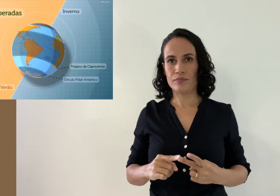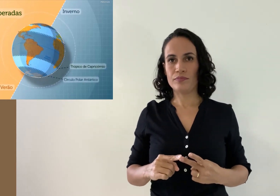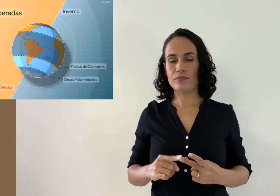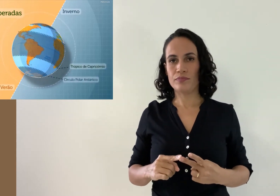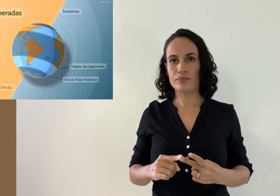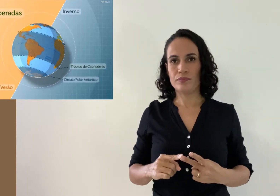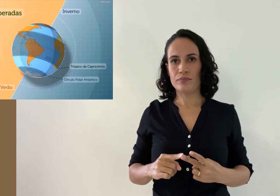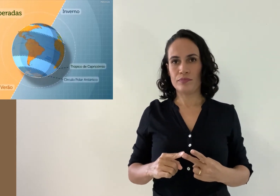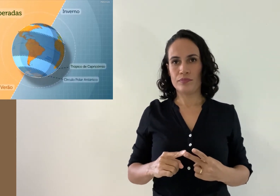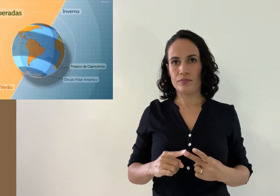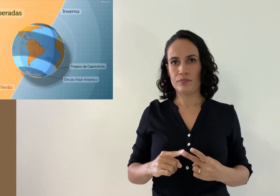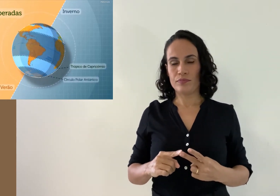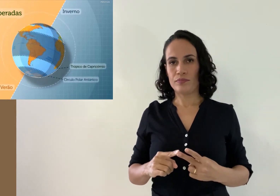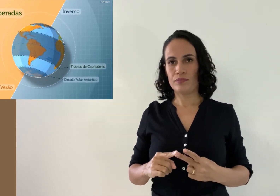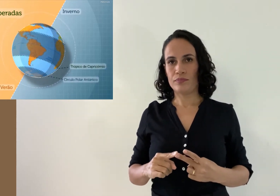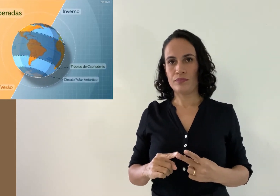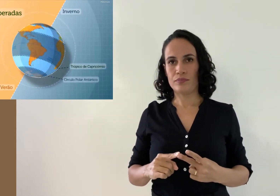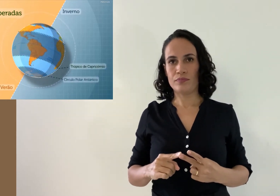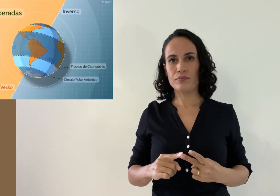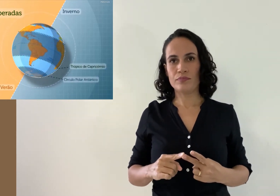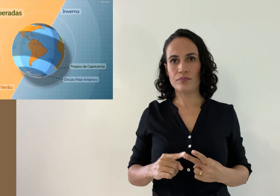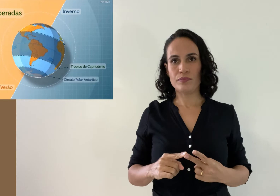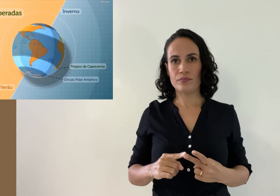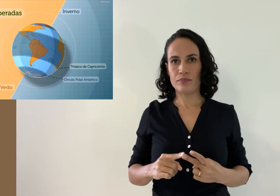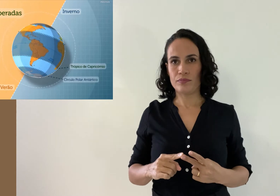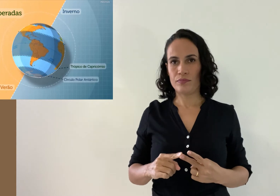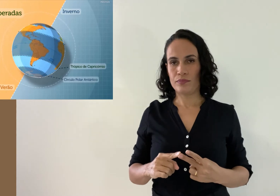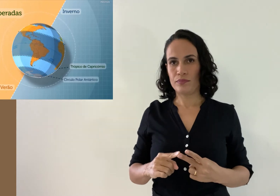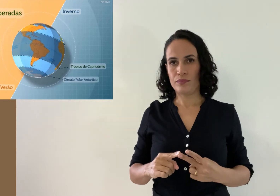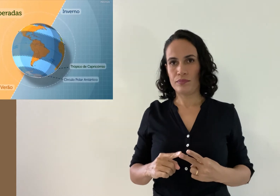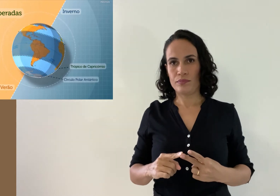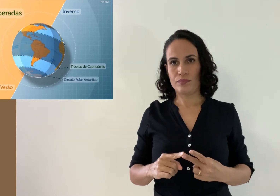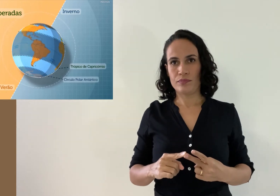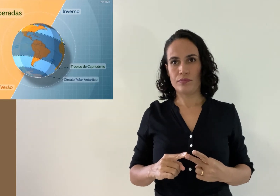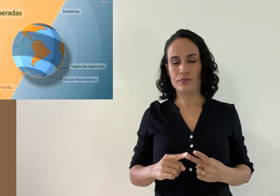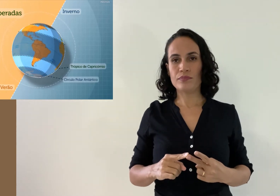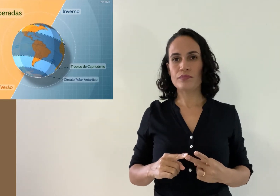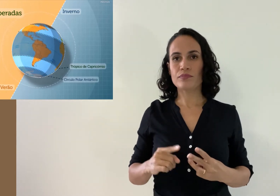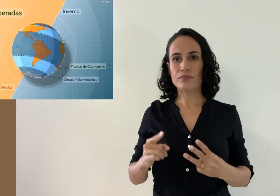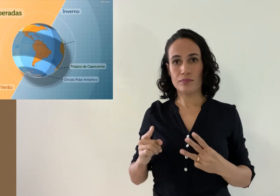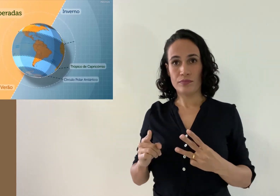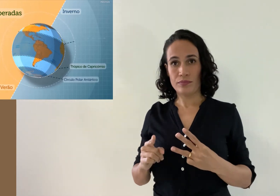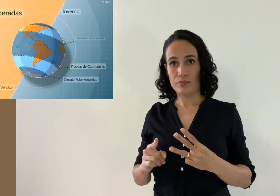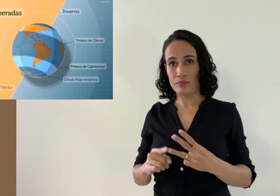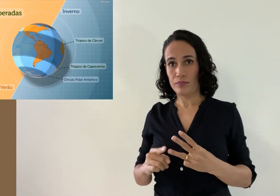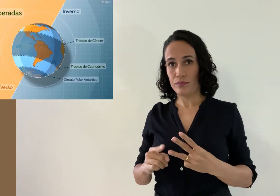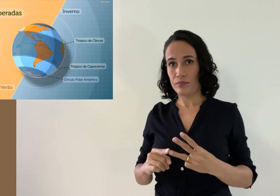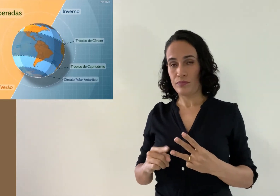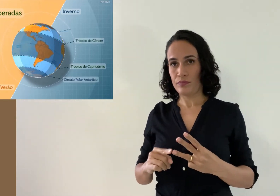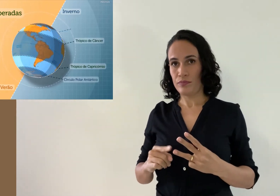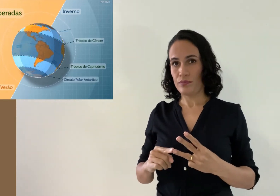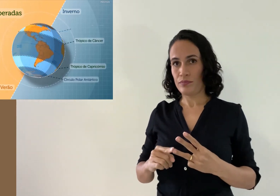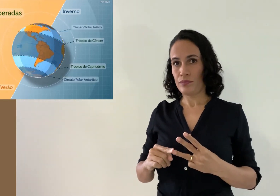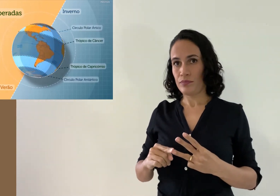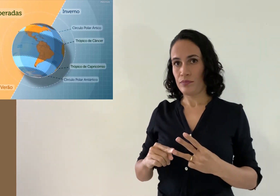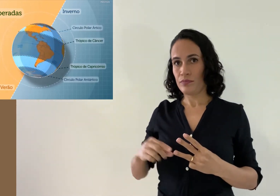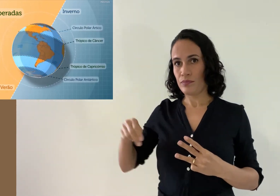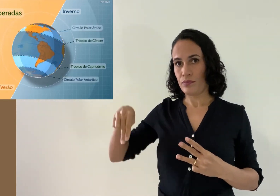ok? Ou a zona temperada do sul, também pode ser chamada assim. Para o norte, Entre o Trópico de Câncer e o Círculo Polar